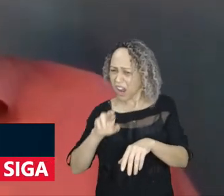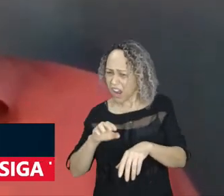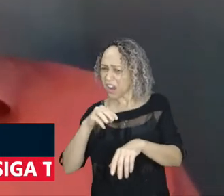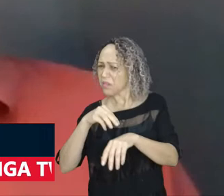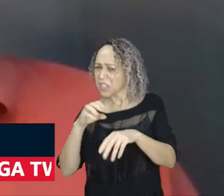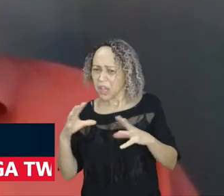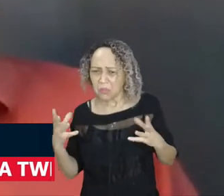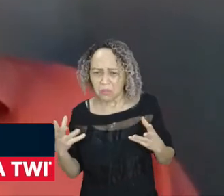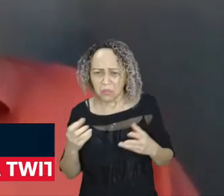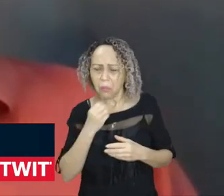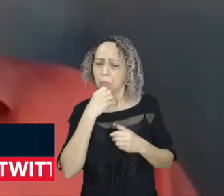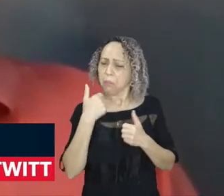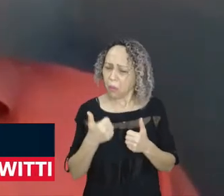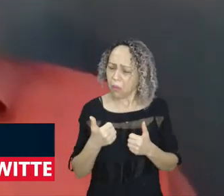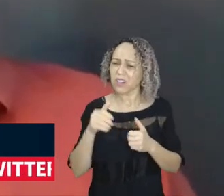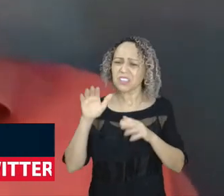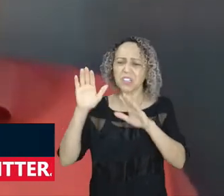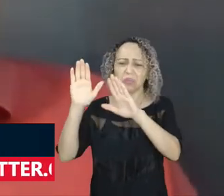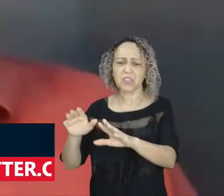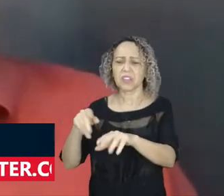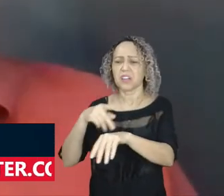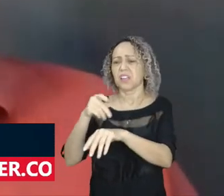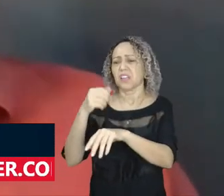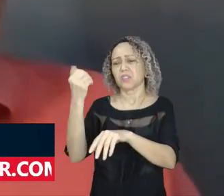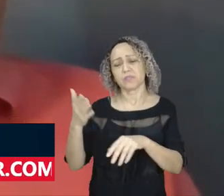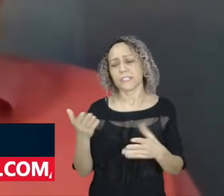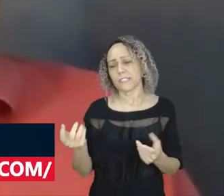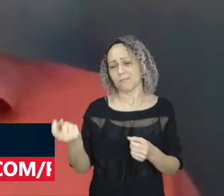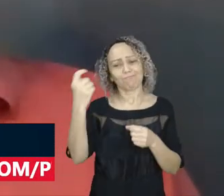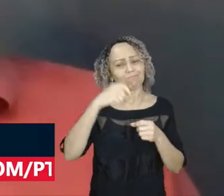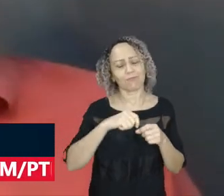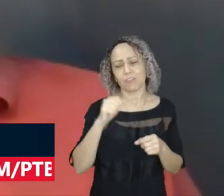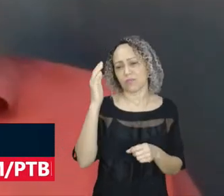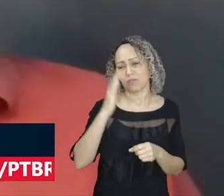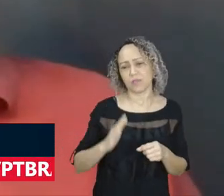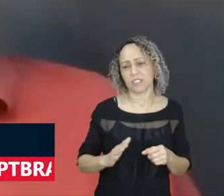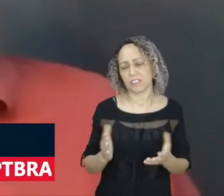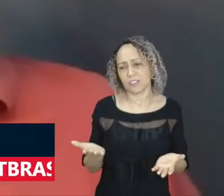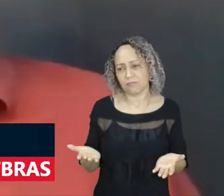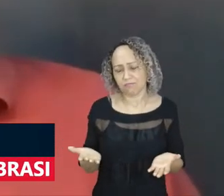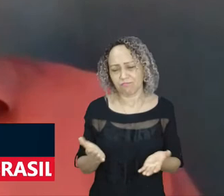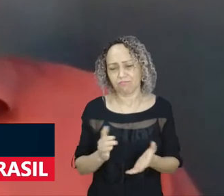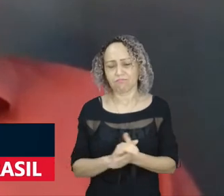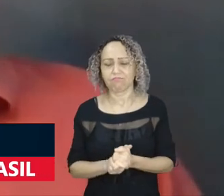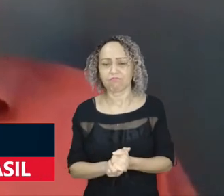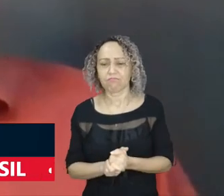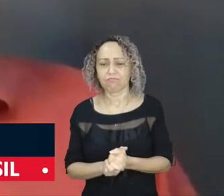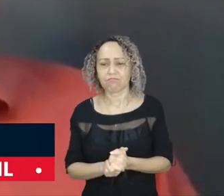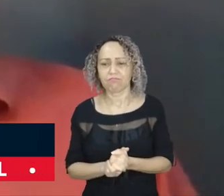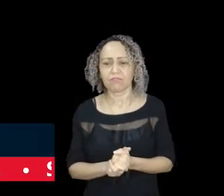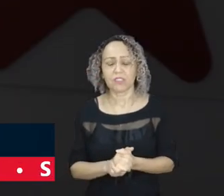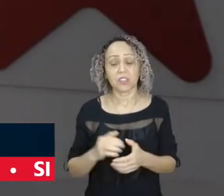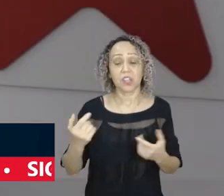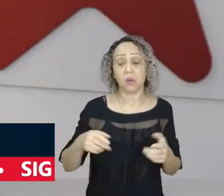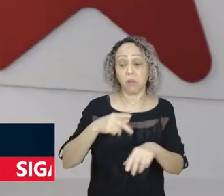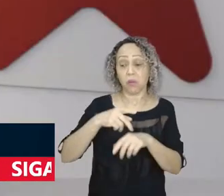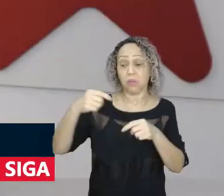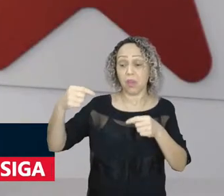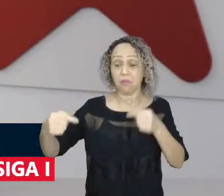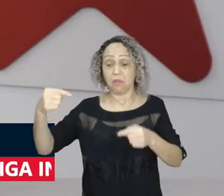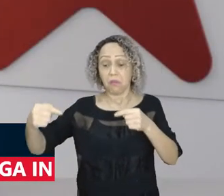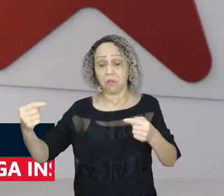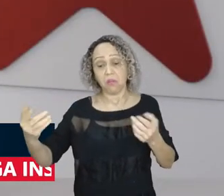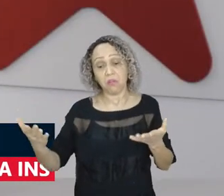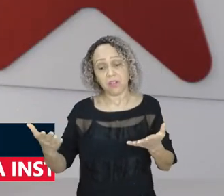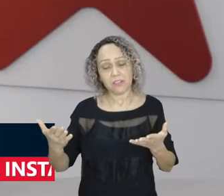enfim, esforço, dedicação, coração e dinheiro no Brasil, dá de presente para os nossos concorrentes.